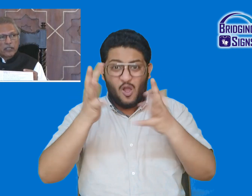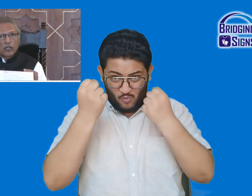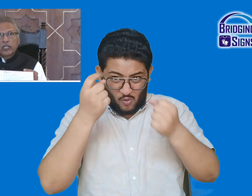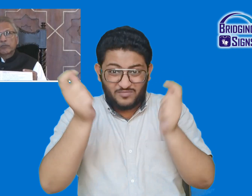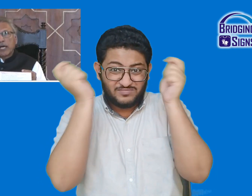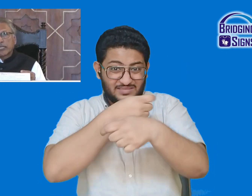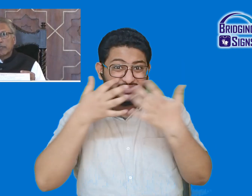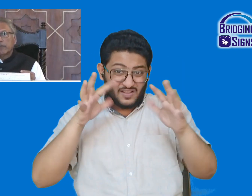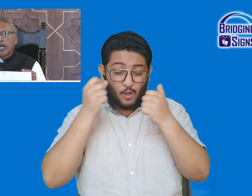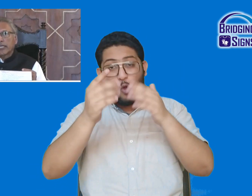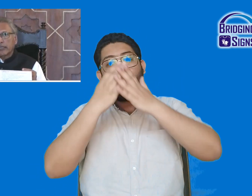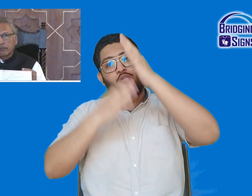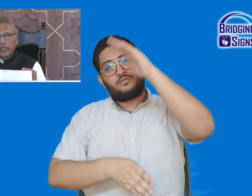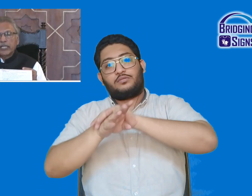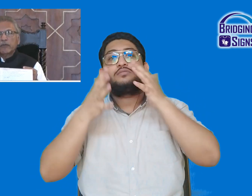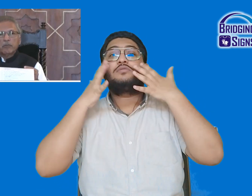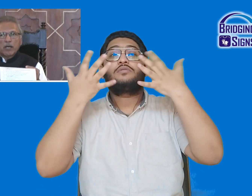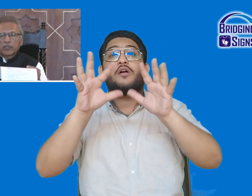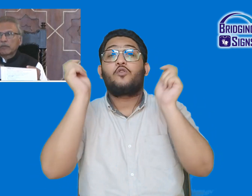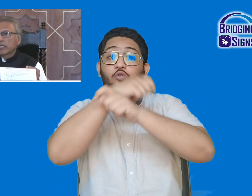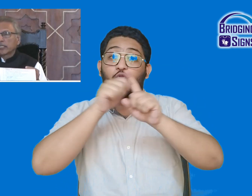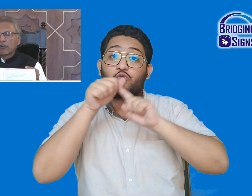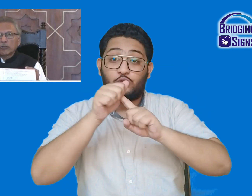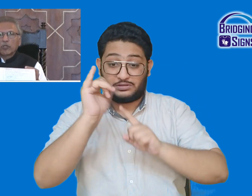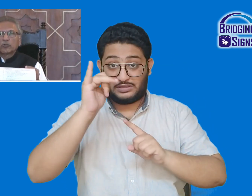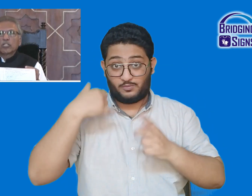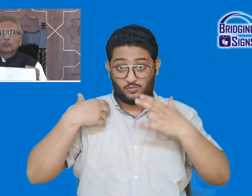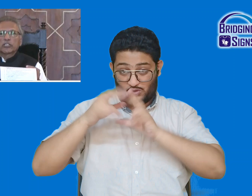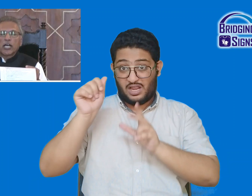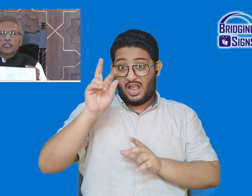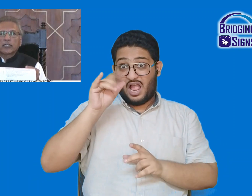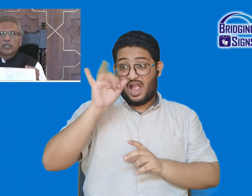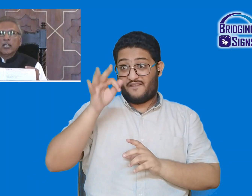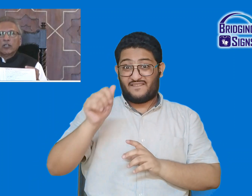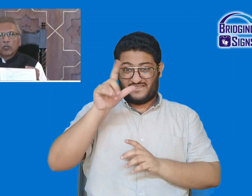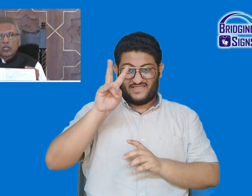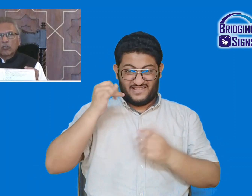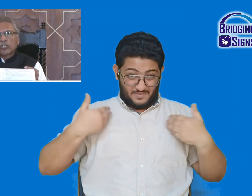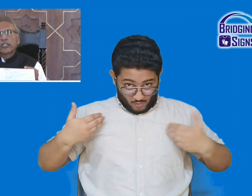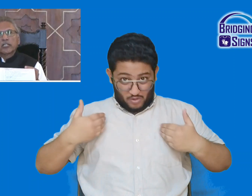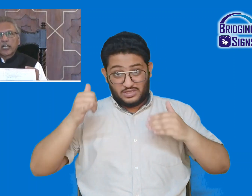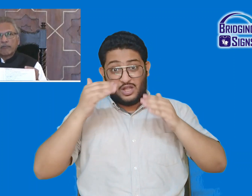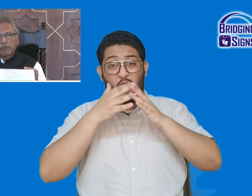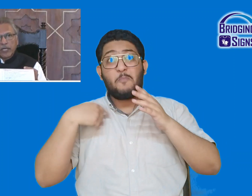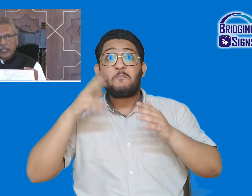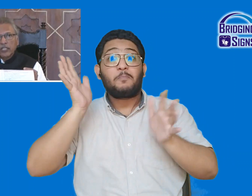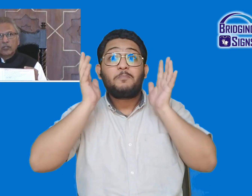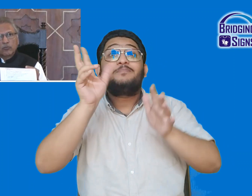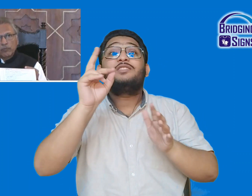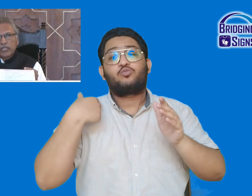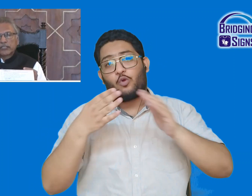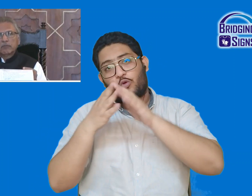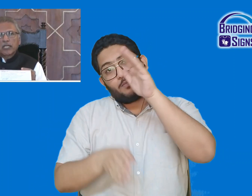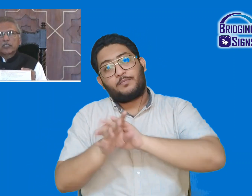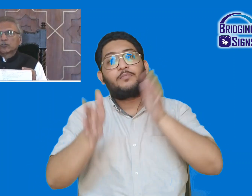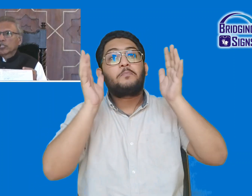کریں, اور اس بات کا بھی امکان ہے, میرے لیے بھی, میں اپنے لیے بھی کہتا ہوں کہ موجودہ صورتحال کے اندر لوگ گھروں کے اندر تراویح پڑھیں تو